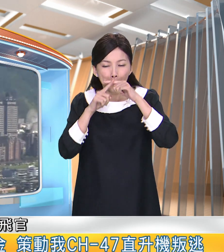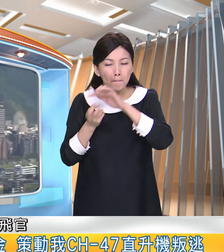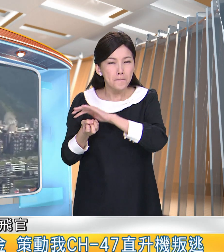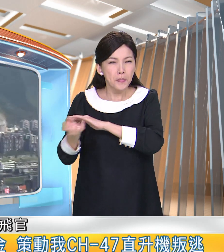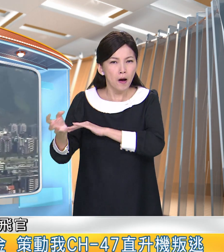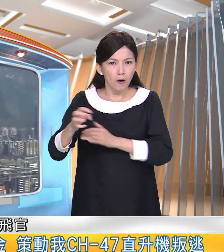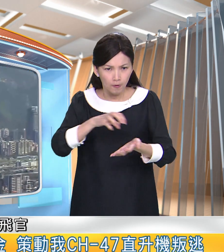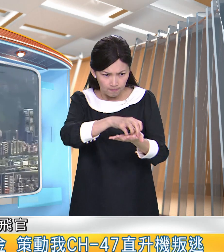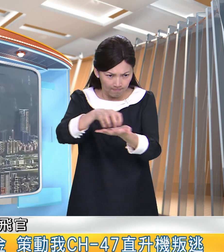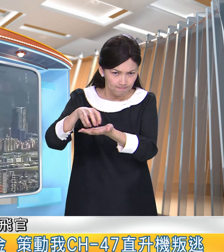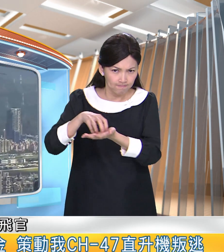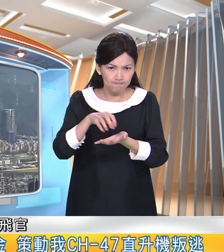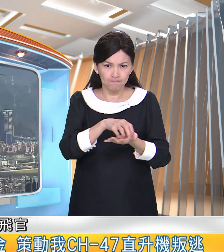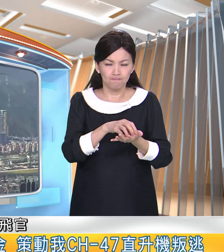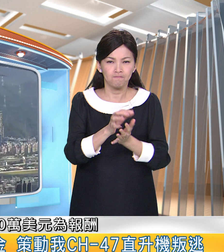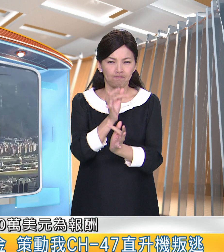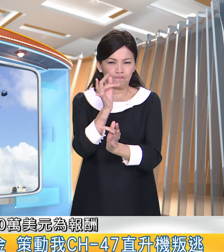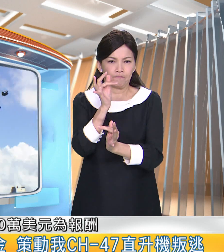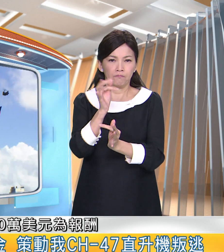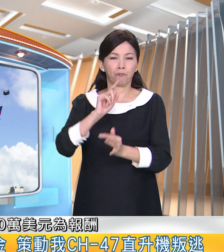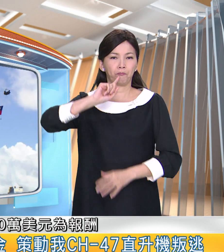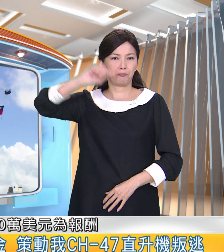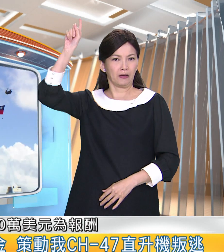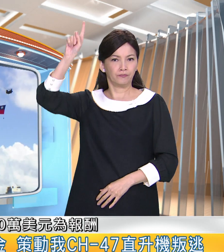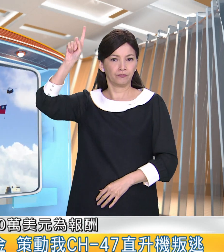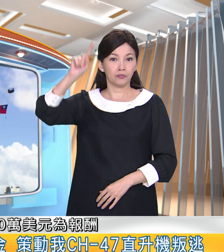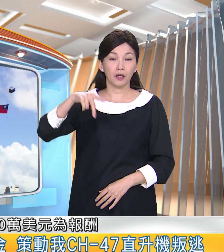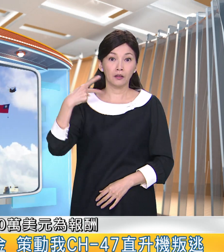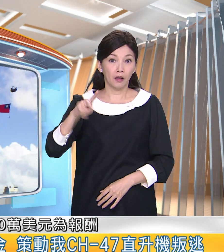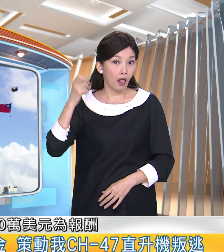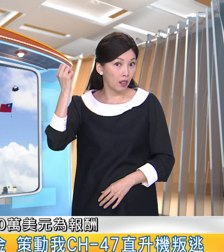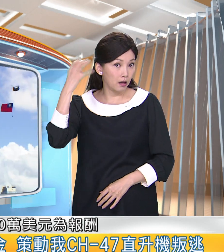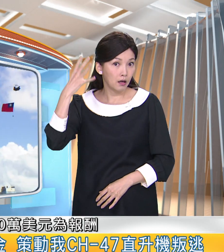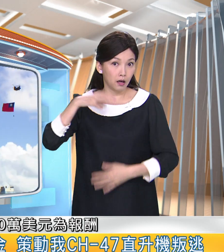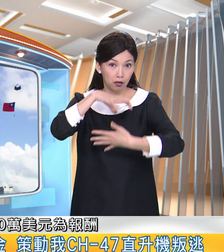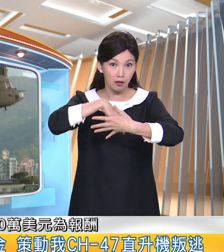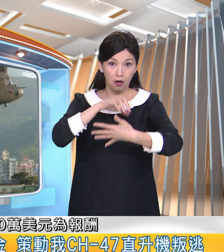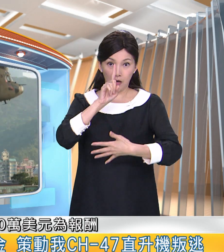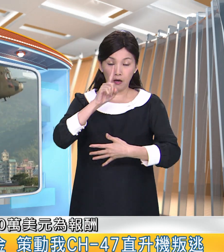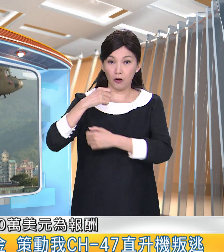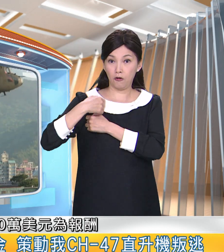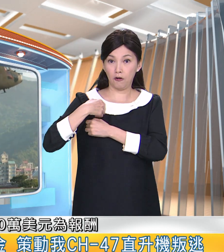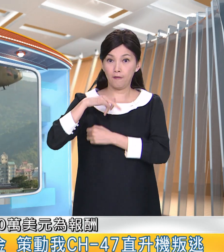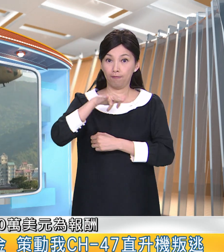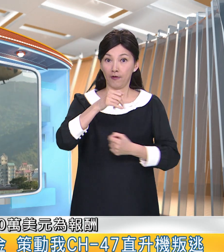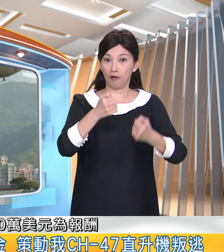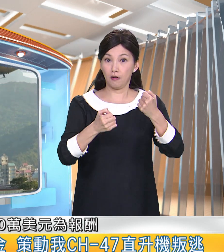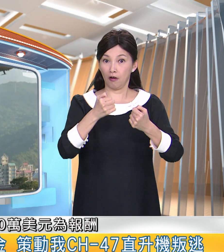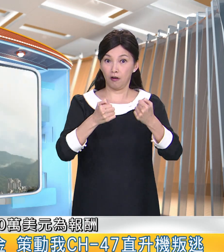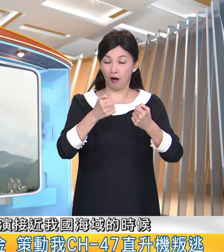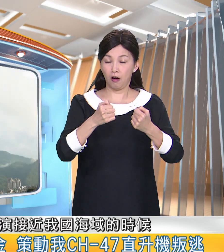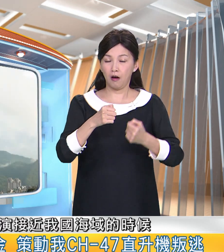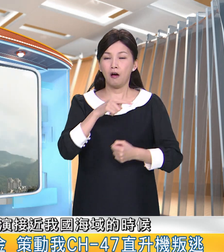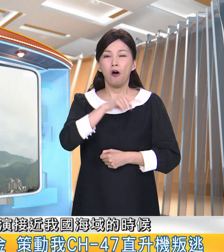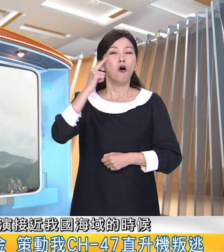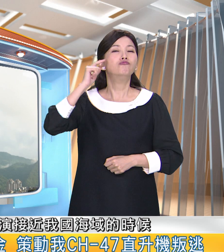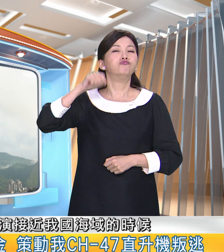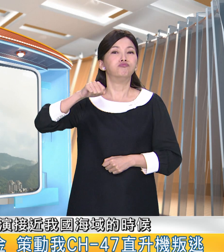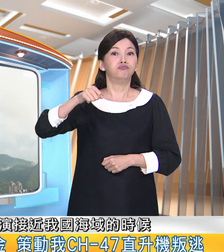传出一名飞官还同意以1500万美元来作为报酬，趁着中共军